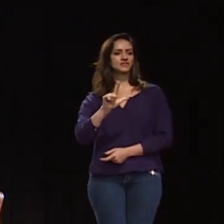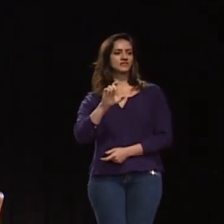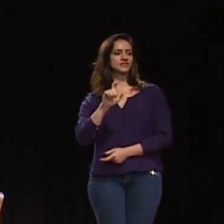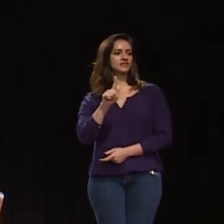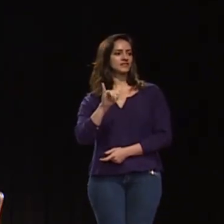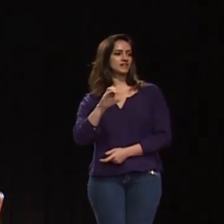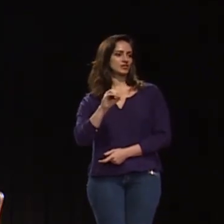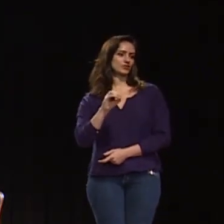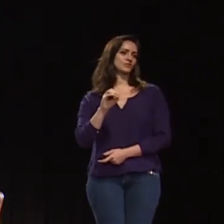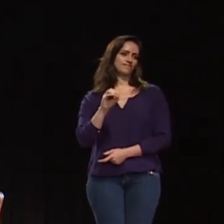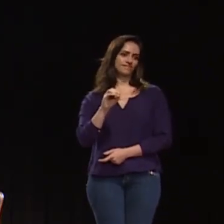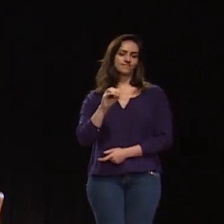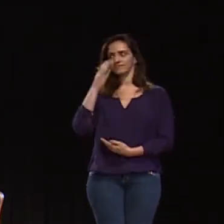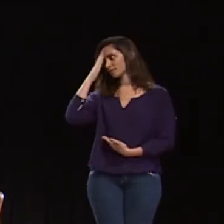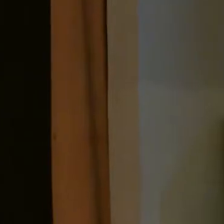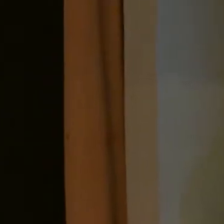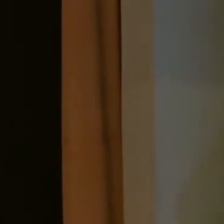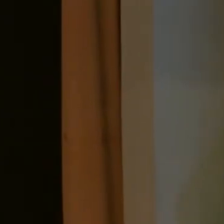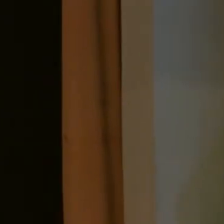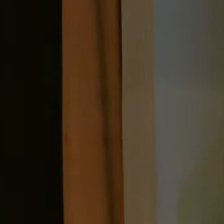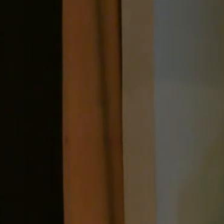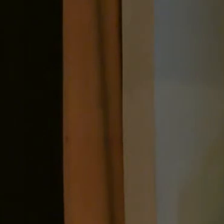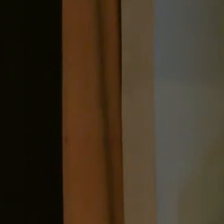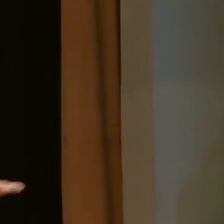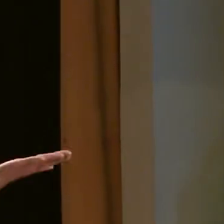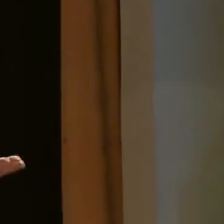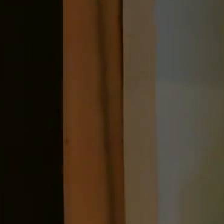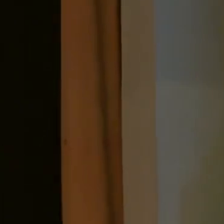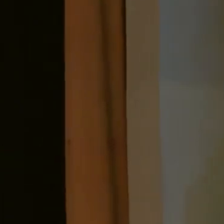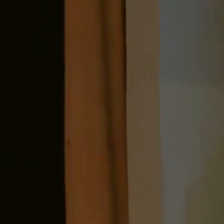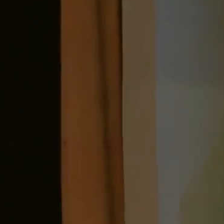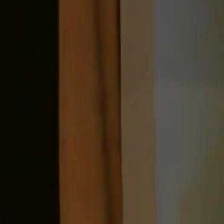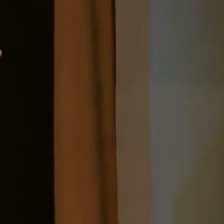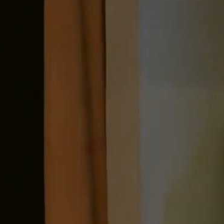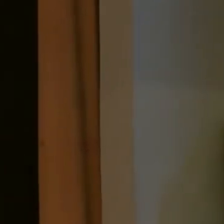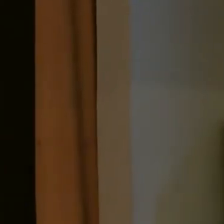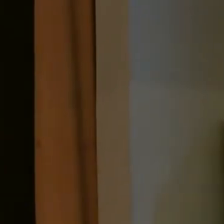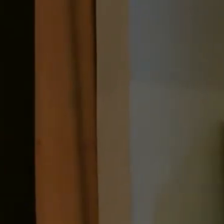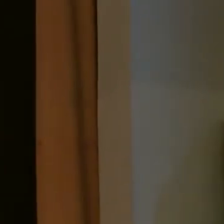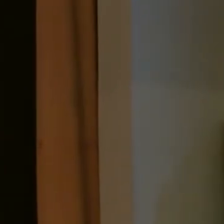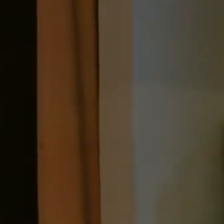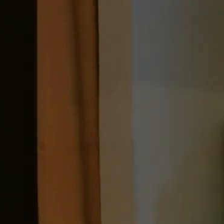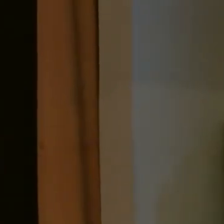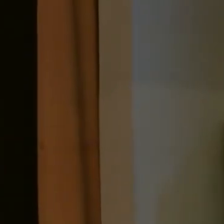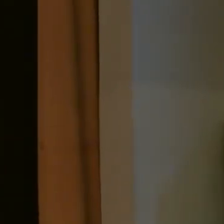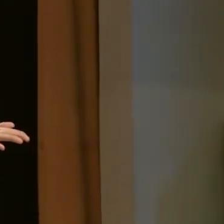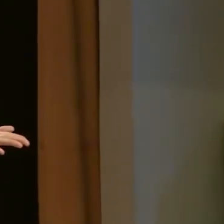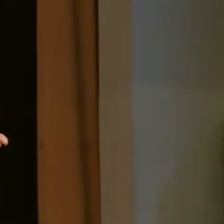um privilégio de poder estar aqui nesse lugar. Muito obrigada. E agora nós vamos conversar um